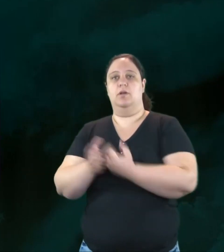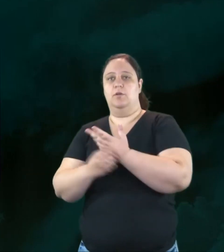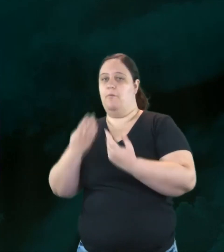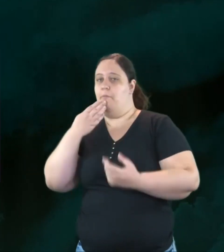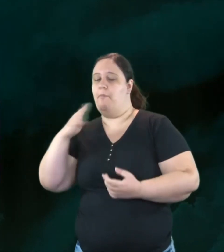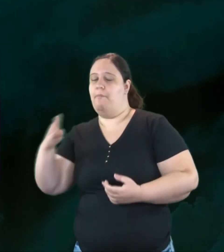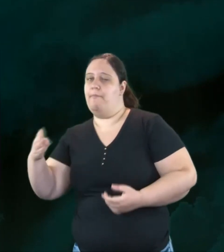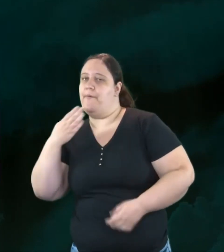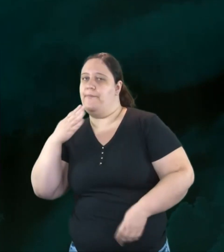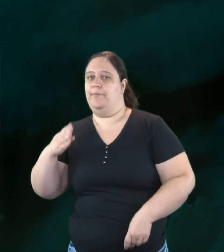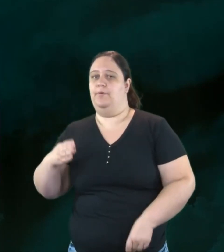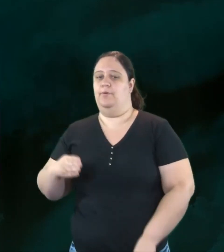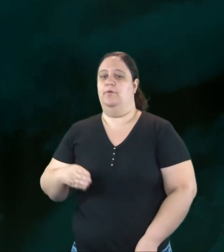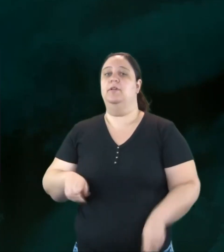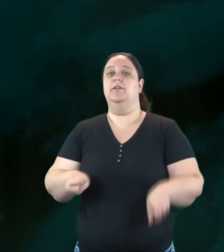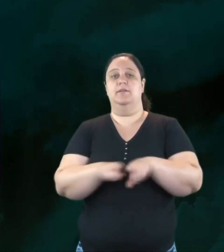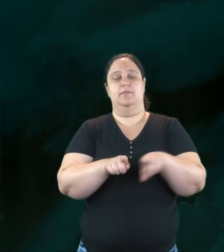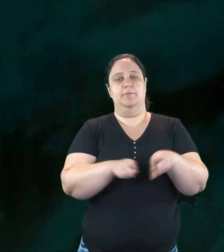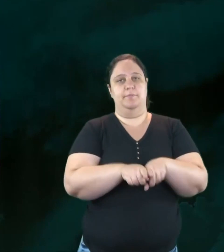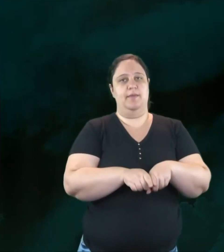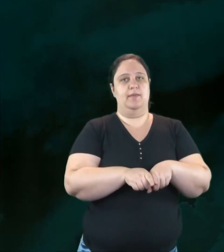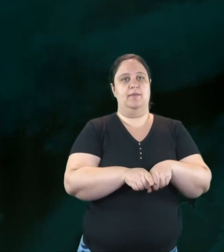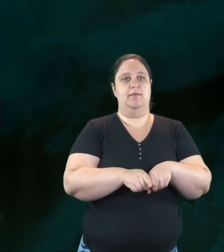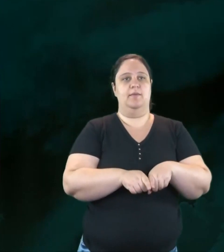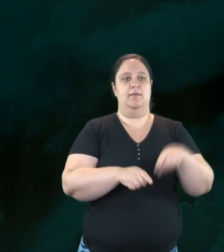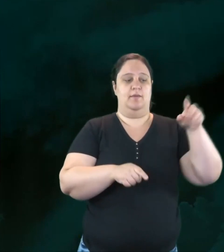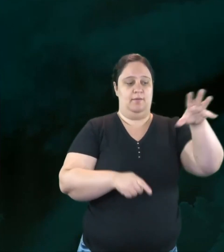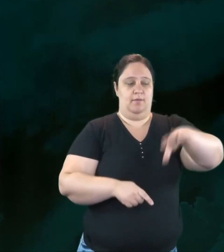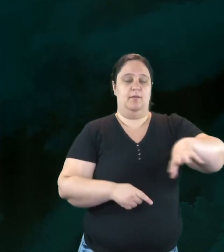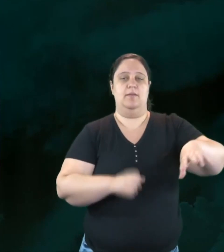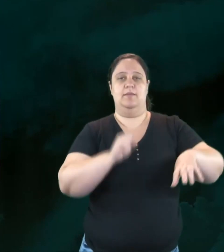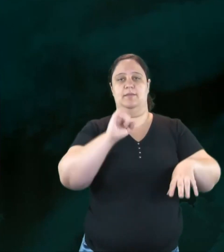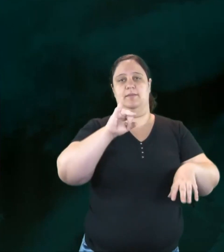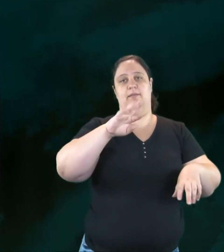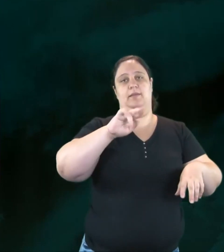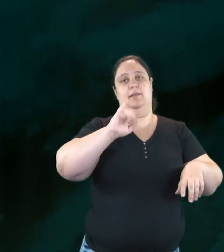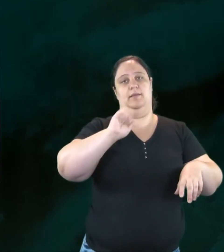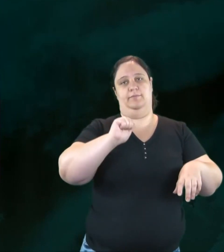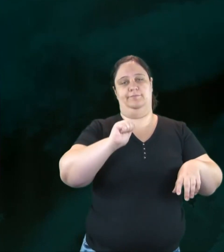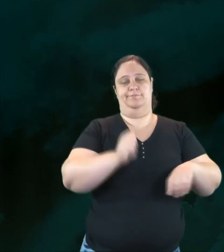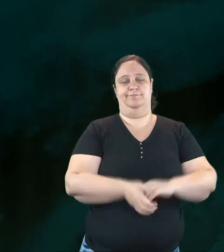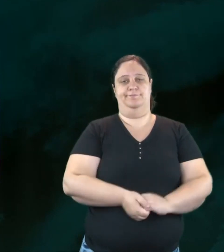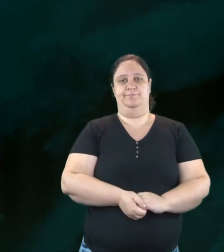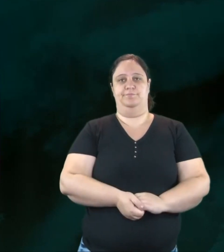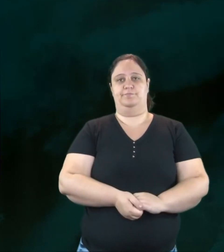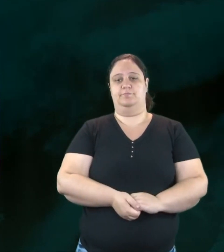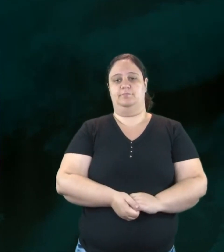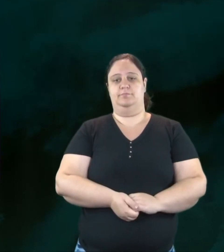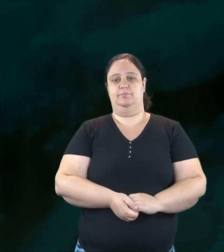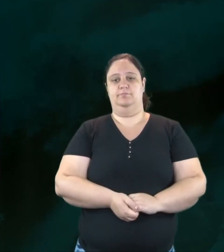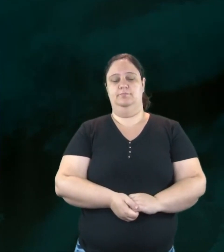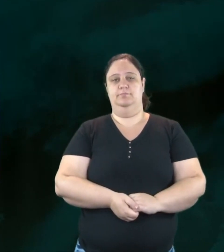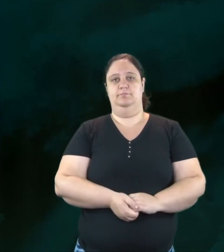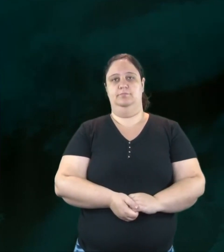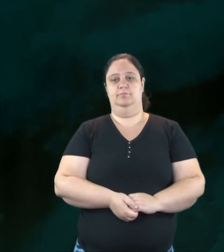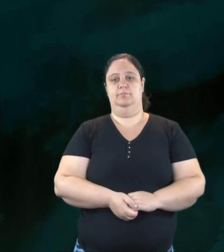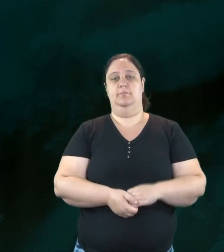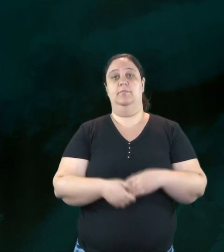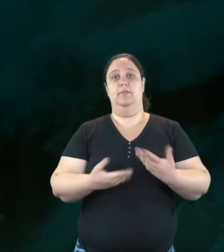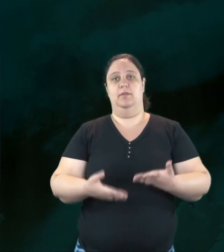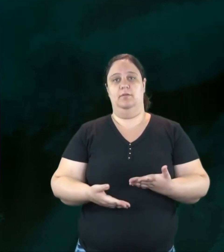é o fundador da Assíria, tá? Então, esse reino foi fundado